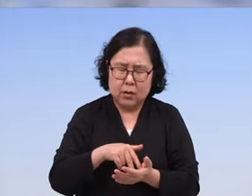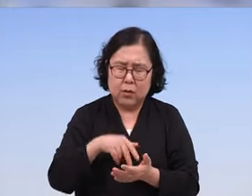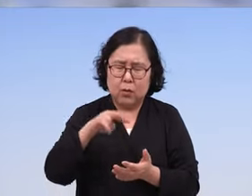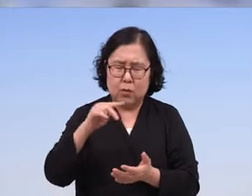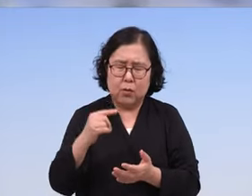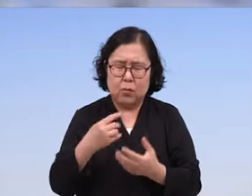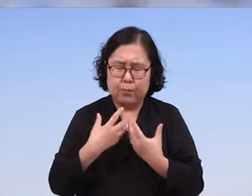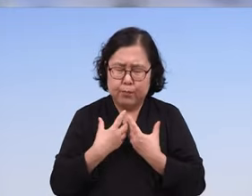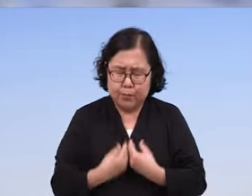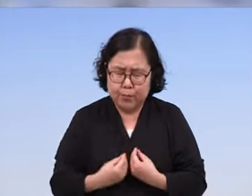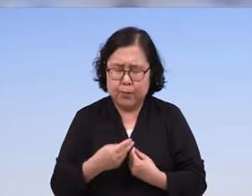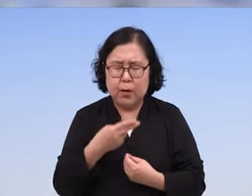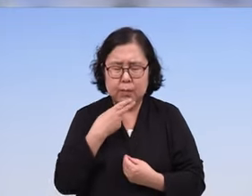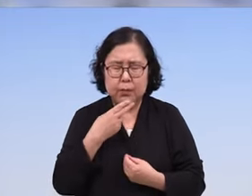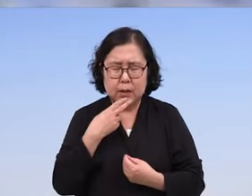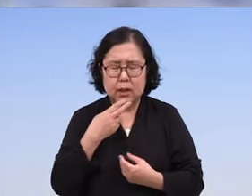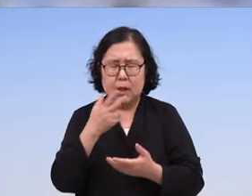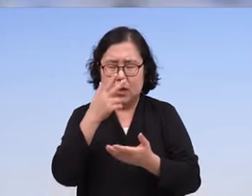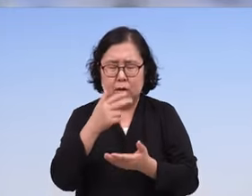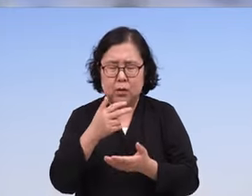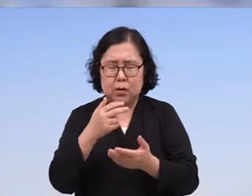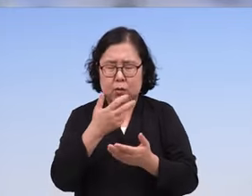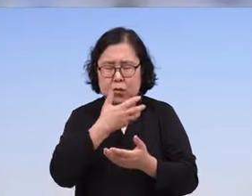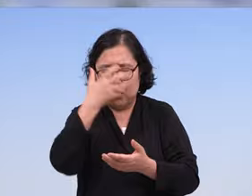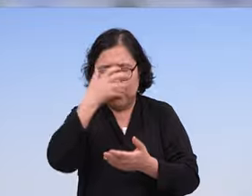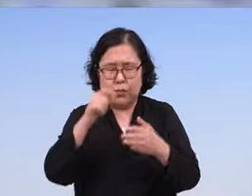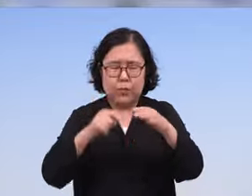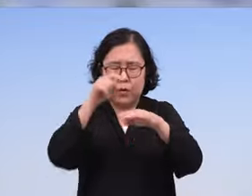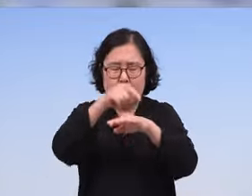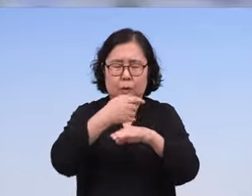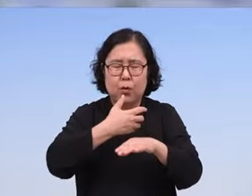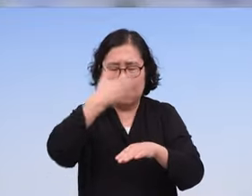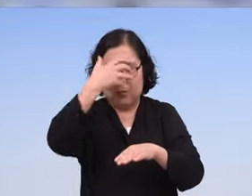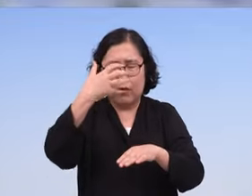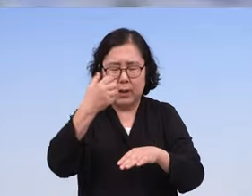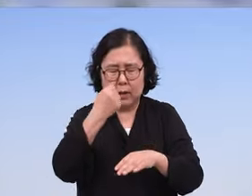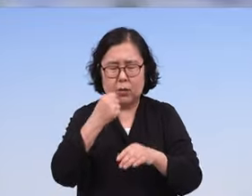어떤 경우라도 낙심하지 아니하고 그렇게 꿈 넘어